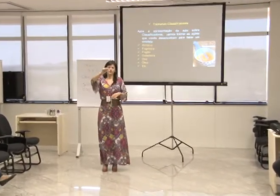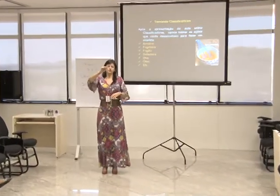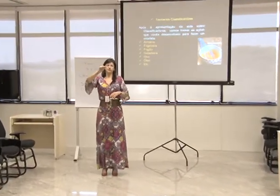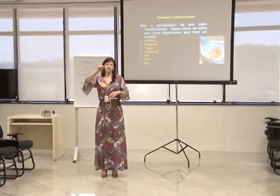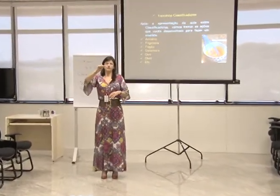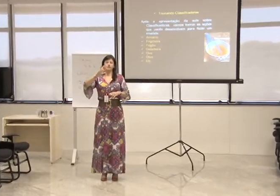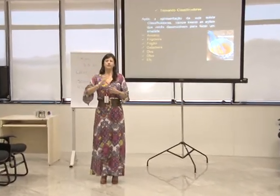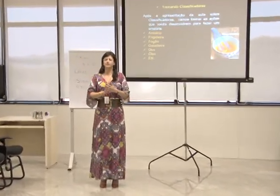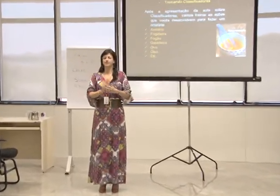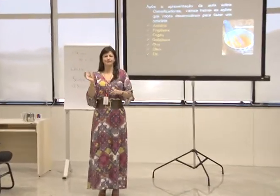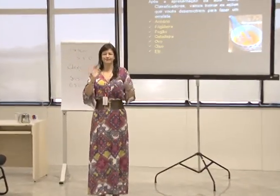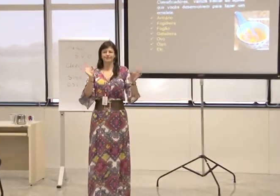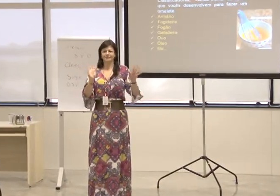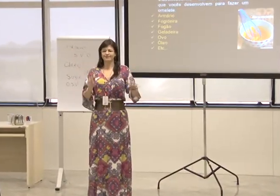Tanto faz.